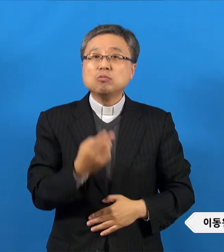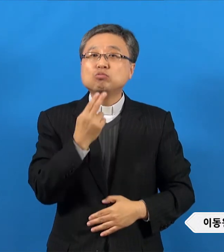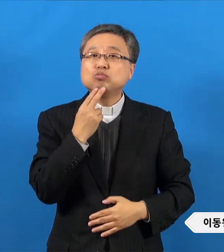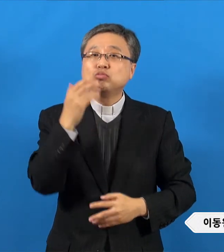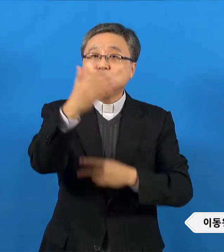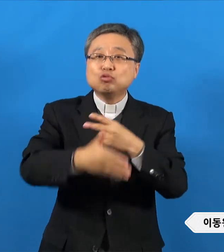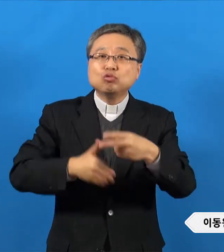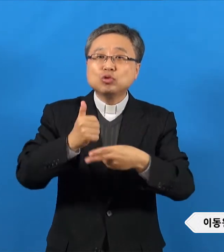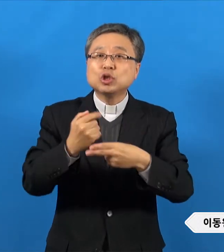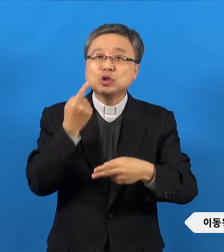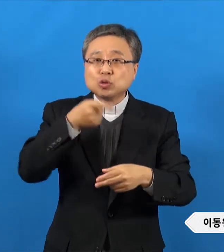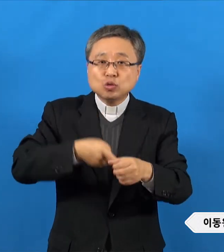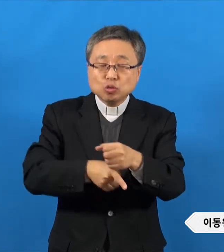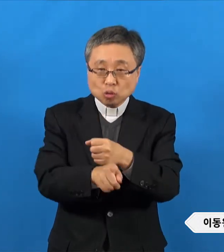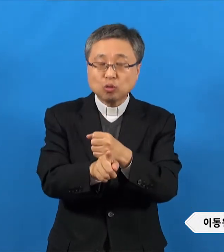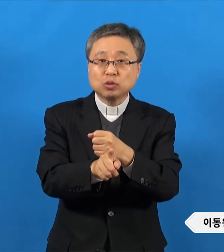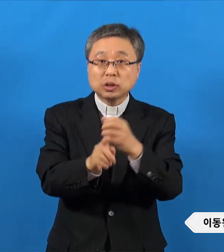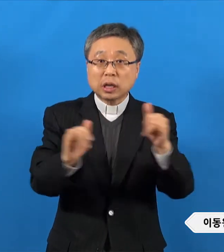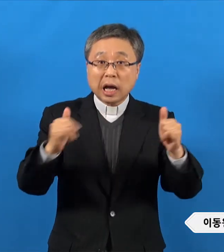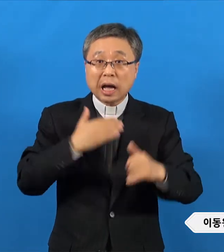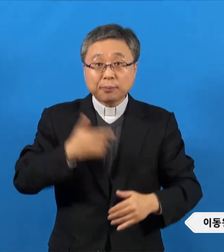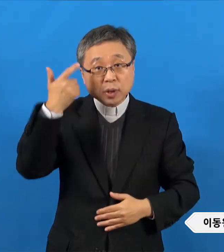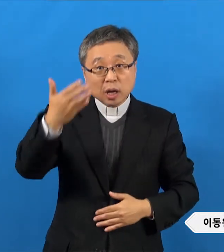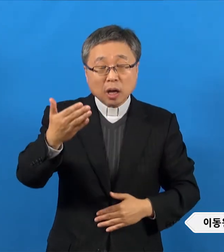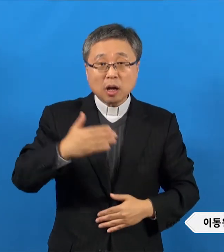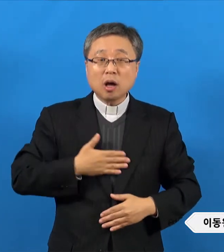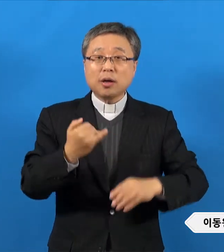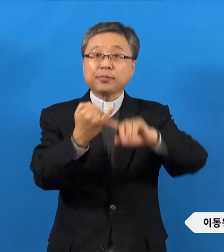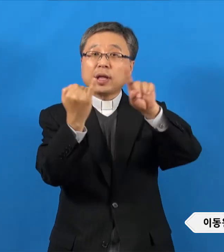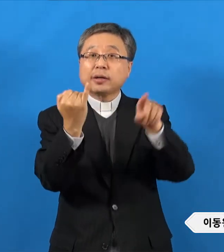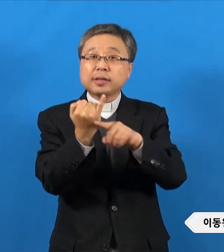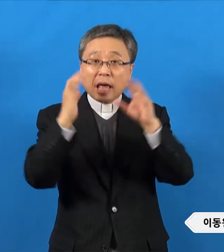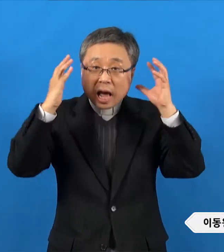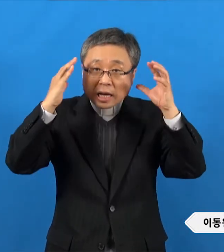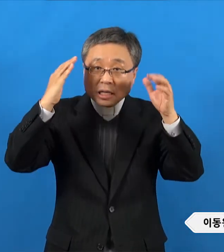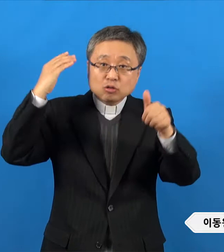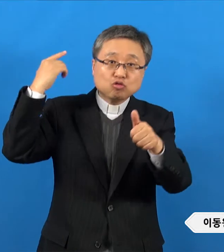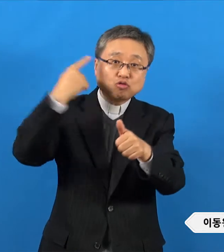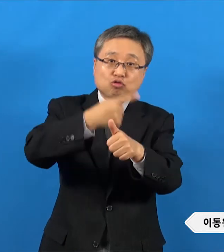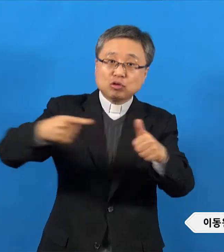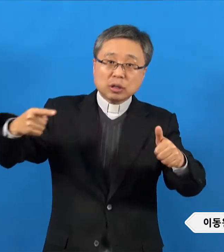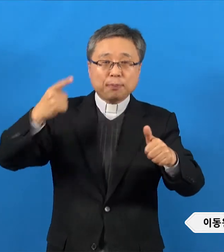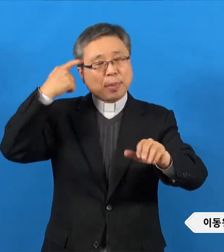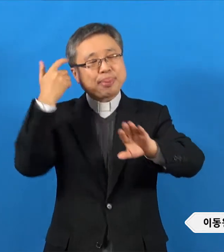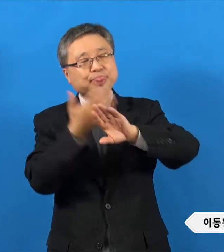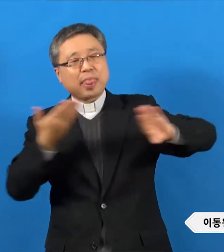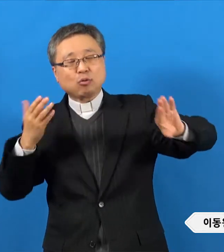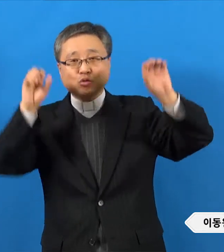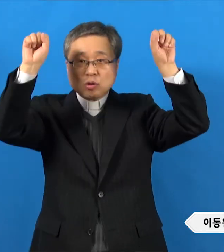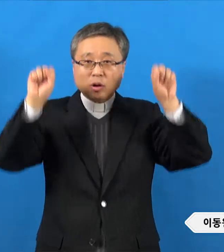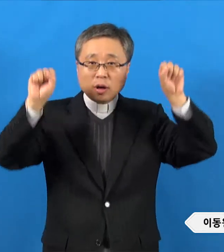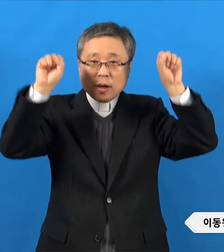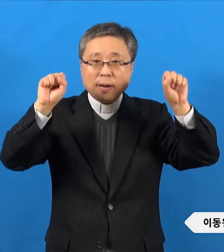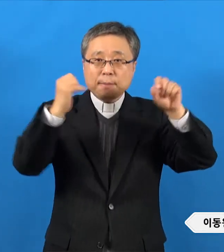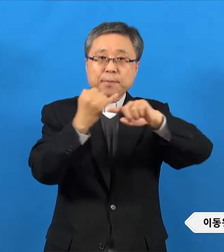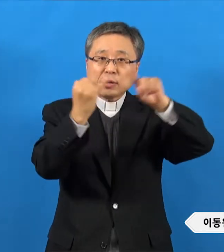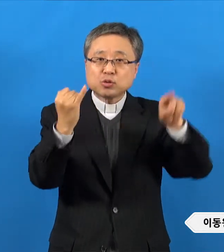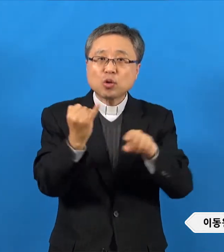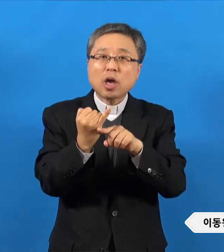무신론자라는 거 아세요? 그런가 하면 낙태 반대 운동을 불리면서 어머니 뱃속의 아기의 생명이라도 지켜져야 한다. 이런